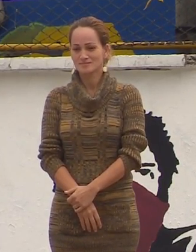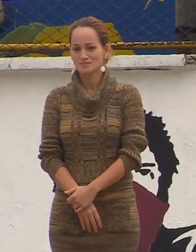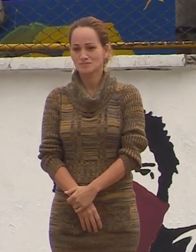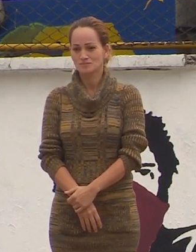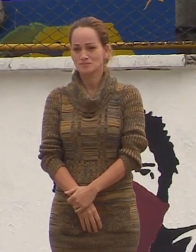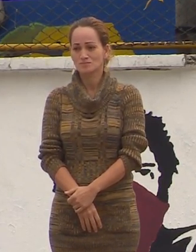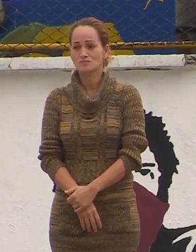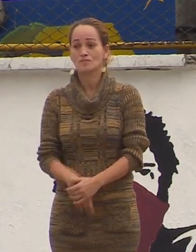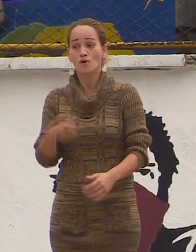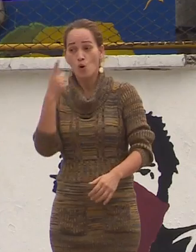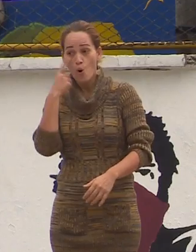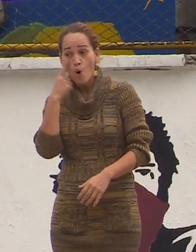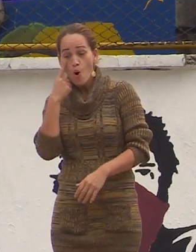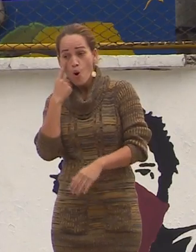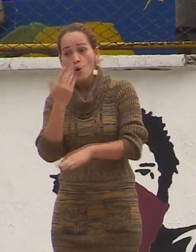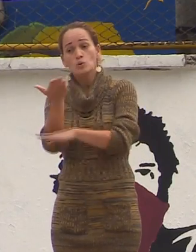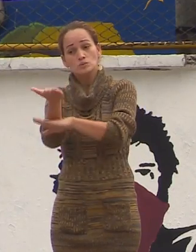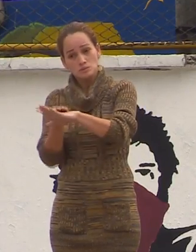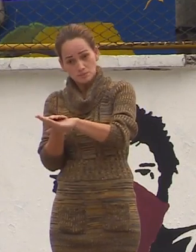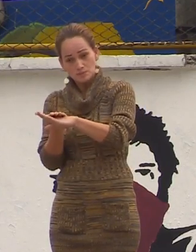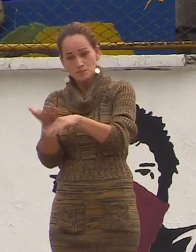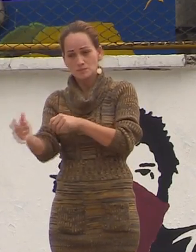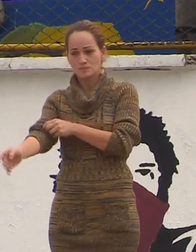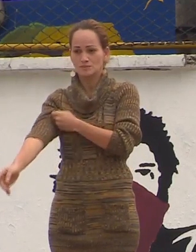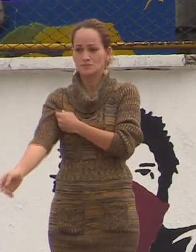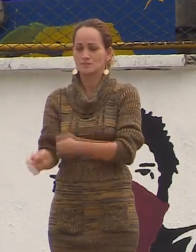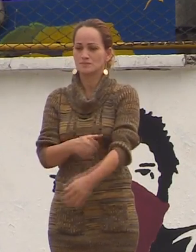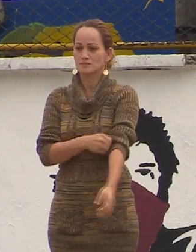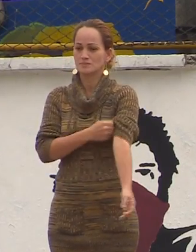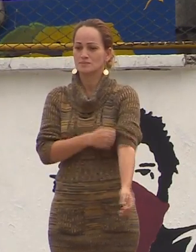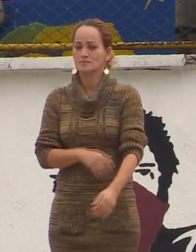Es una exigencia, por otra parte,